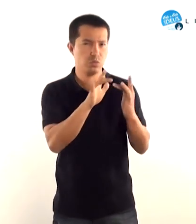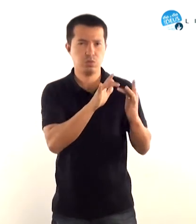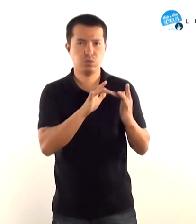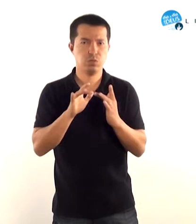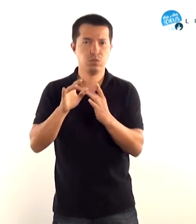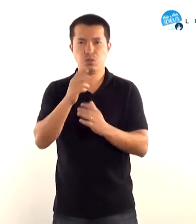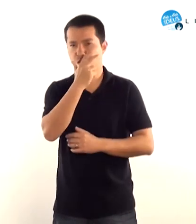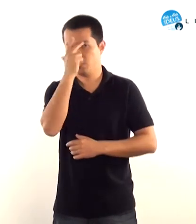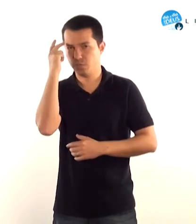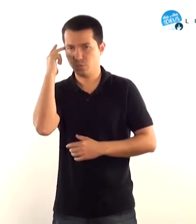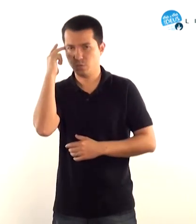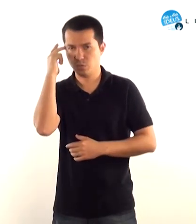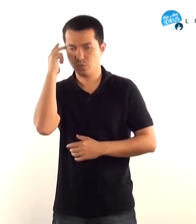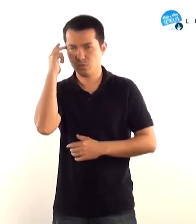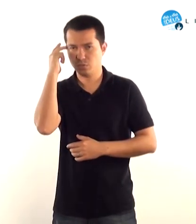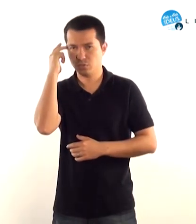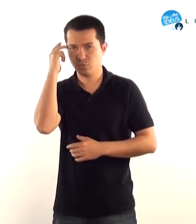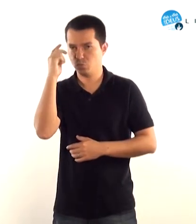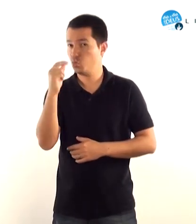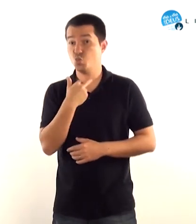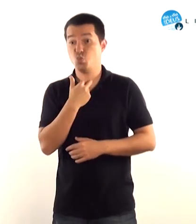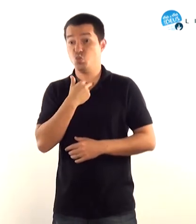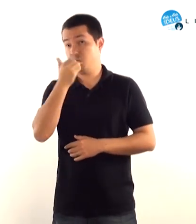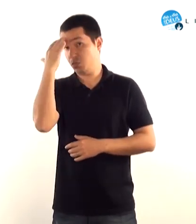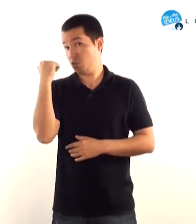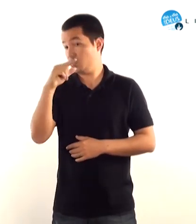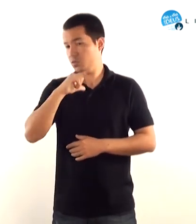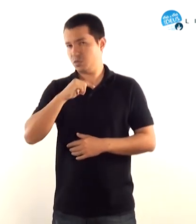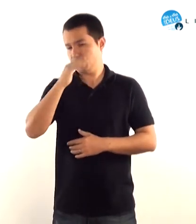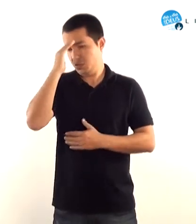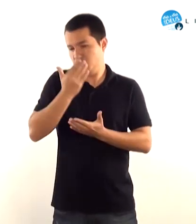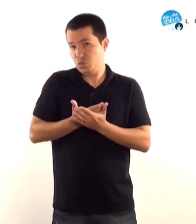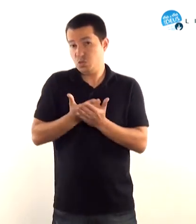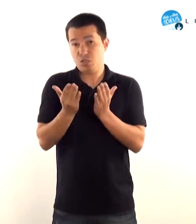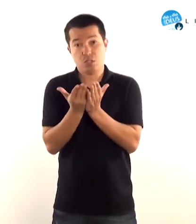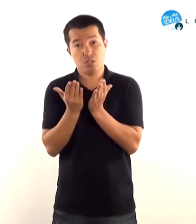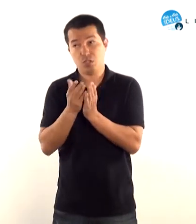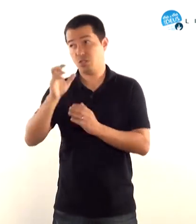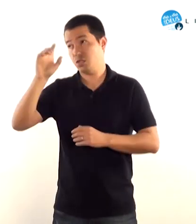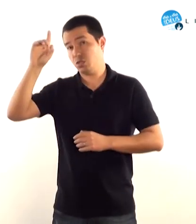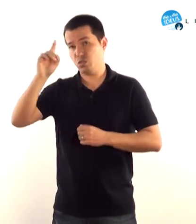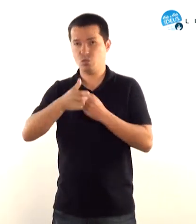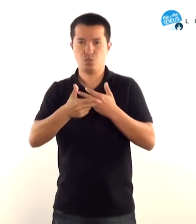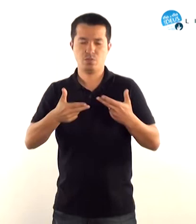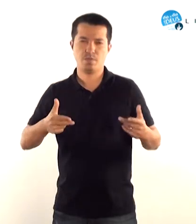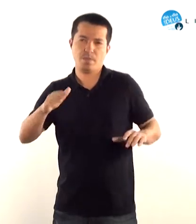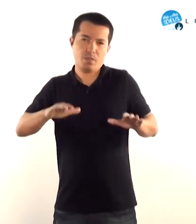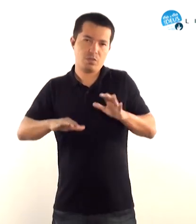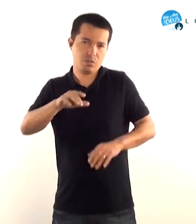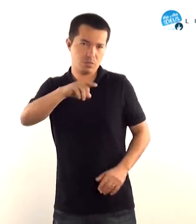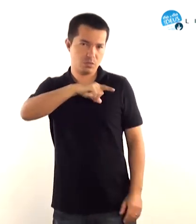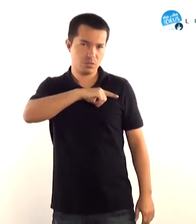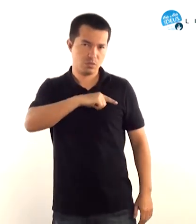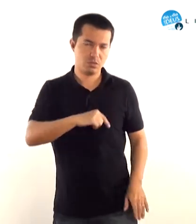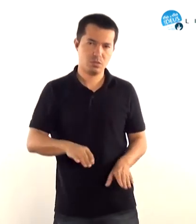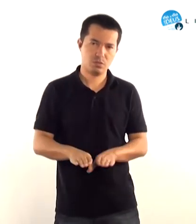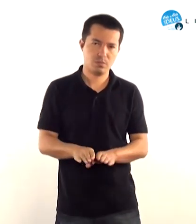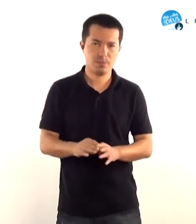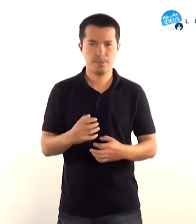pode saber nem que você é crente, nem que você teme a Deus. E estão tão